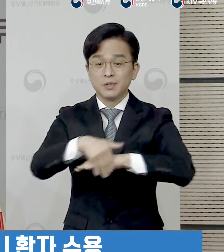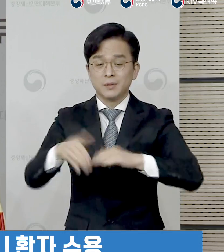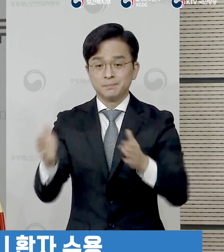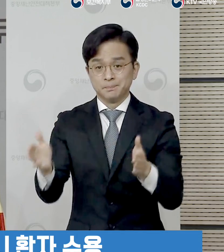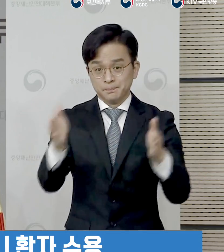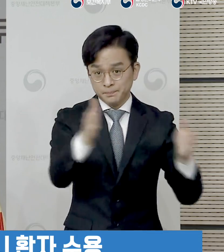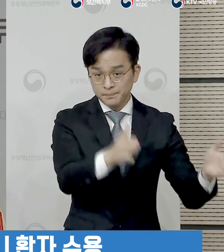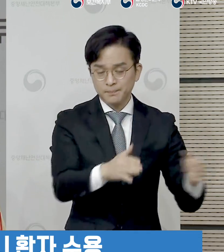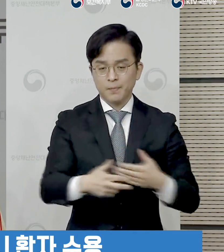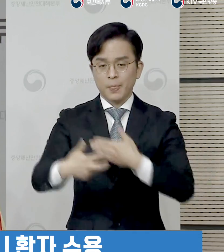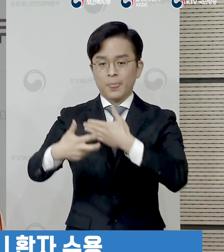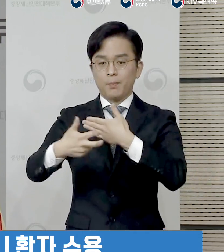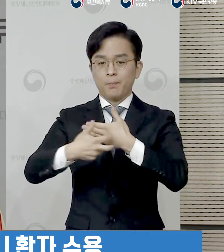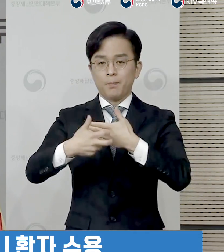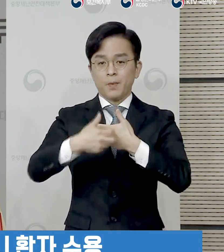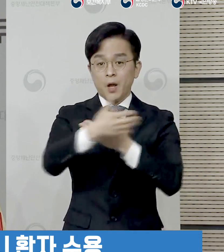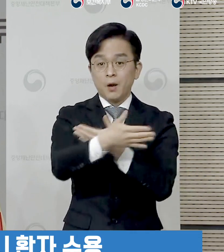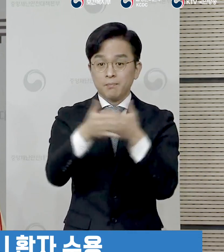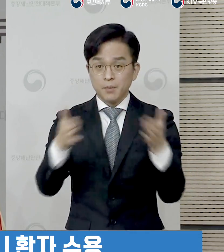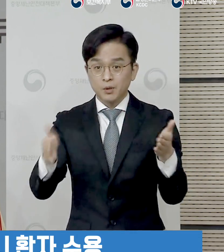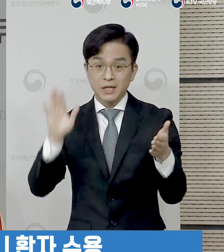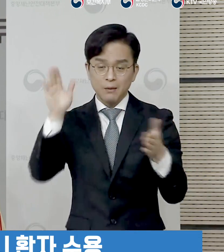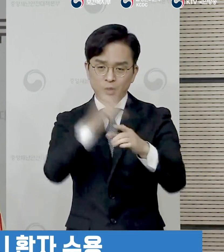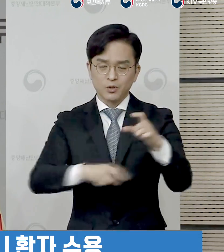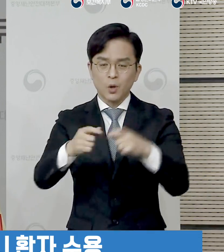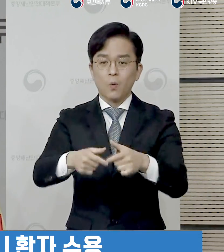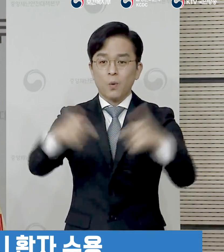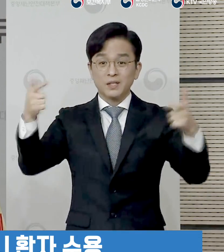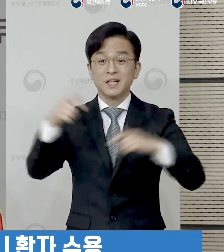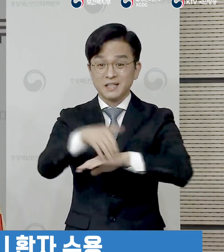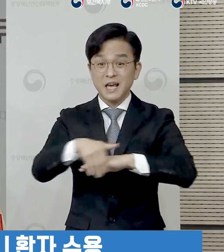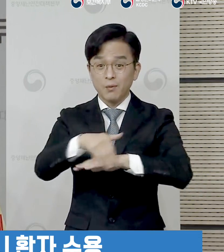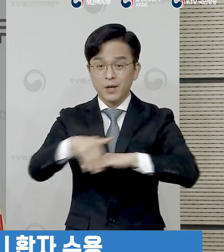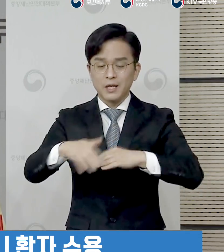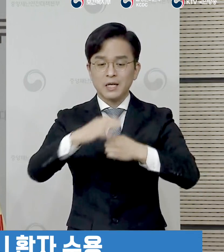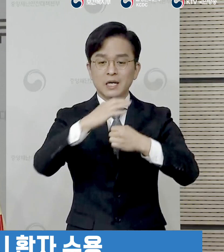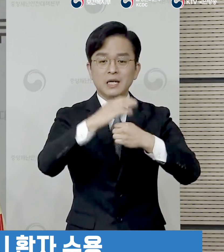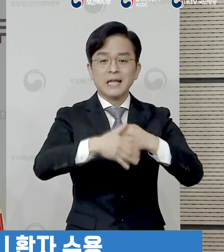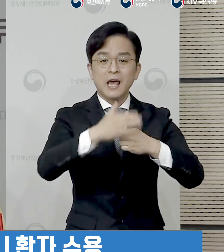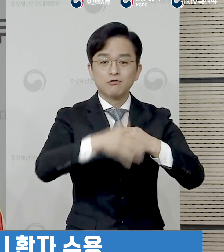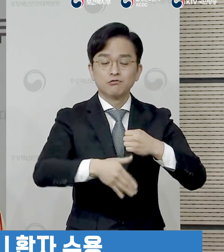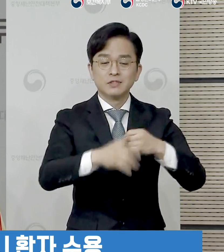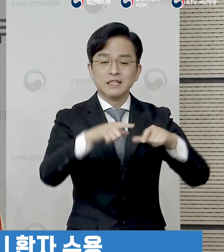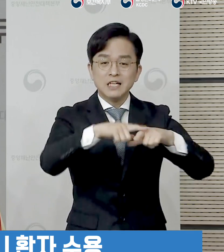한편 병상도 계속 확충하여 대구시 환자들을 받고 있습니다.